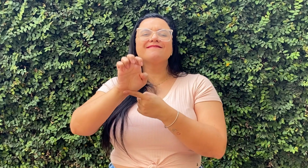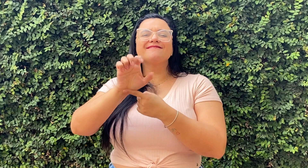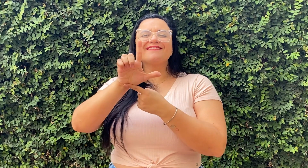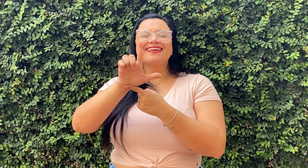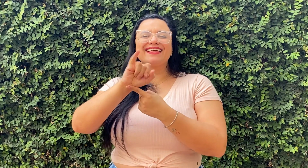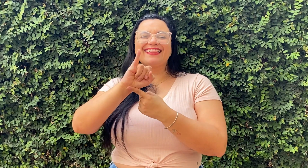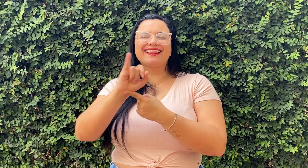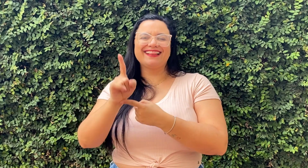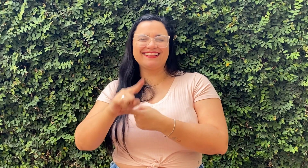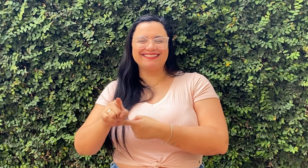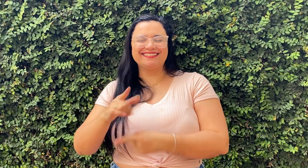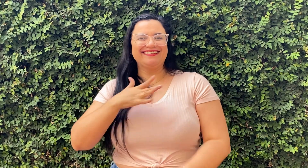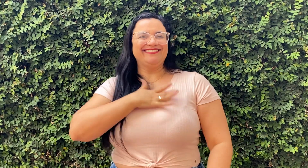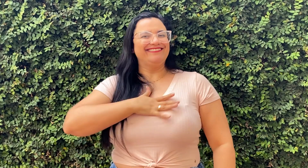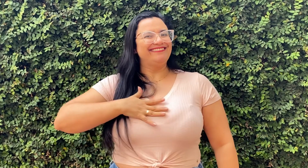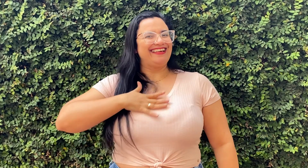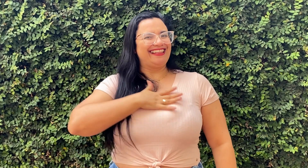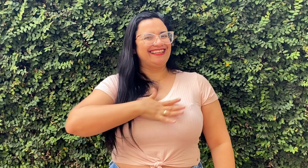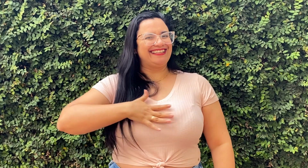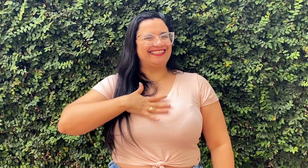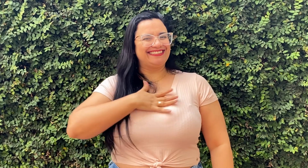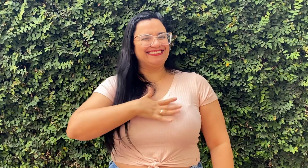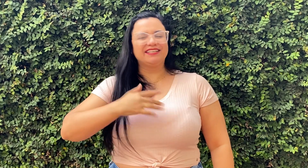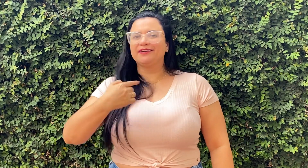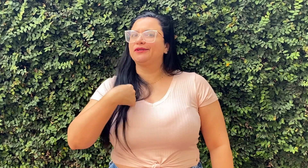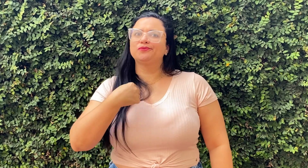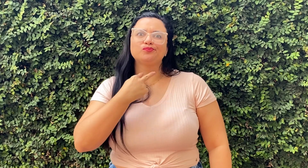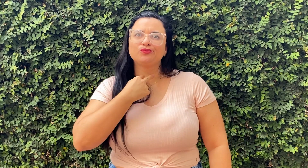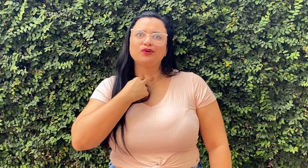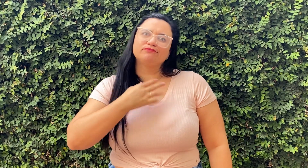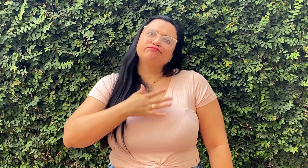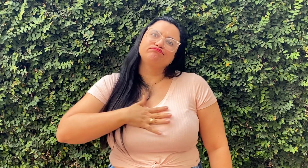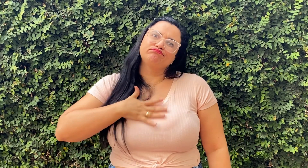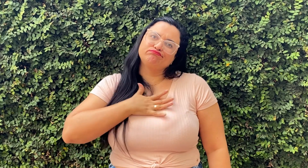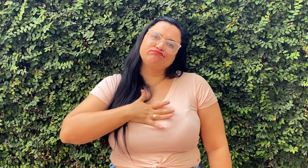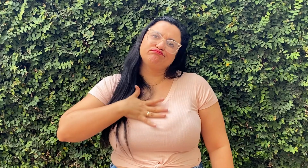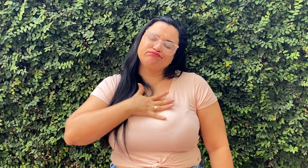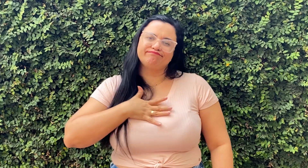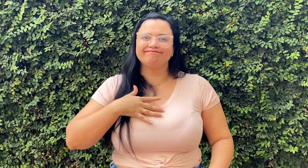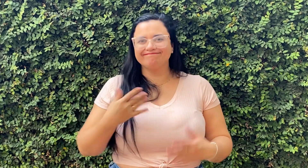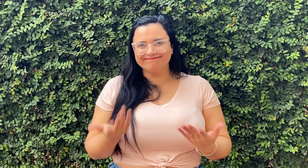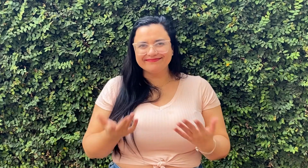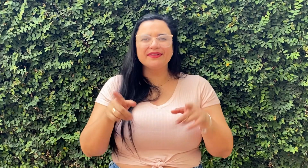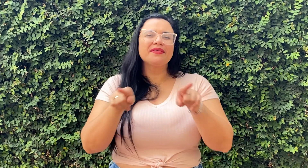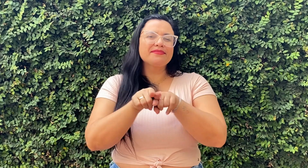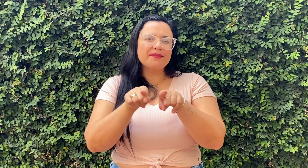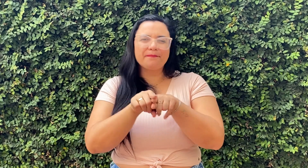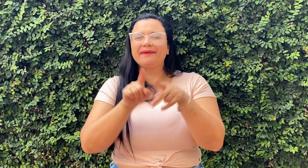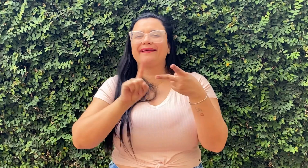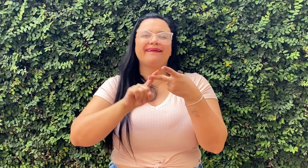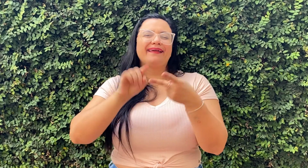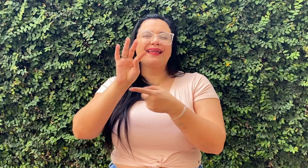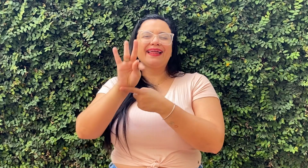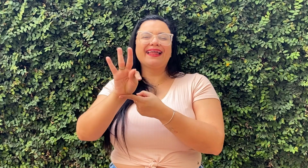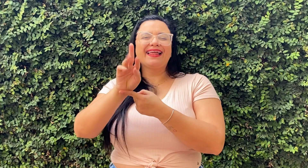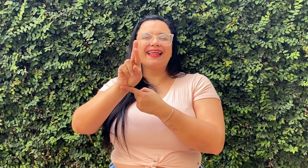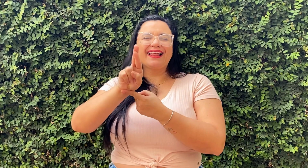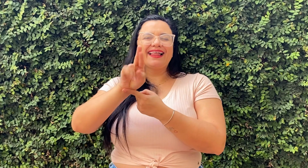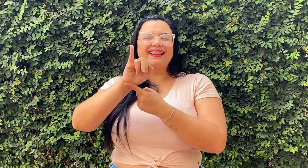Por exemplo, sinal de feliz. Eu não posso fazer com uma cara de chateada, de triste. E